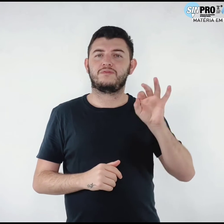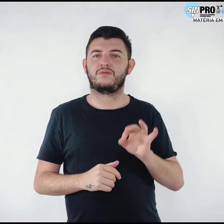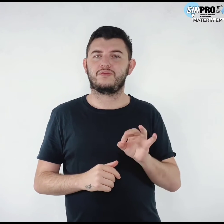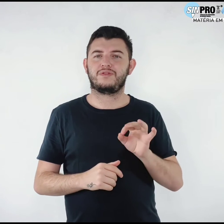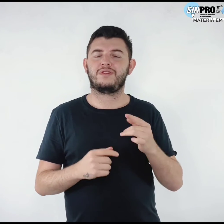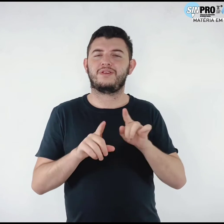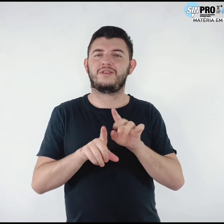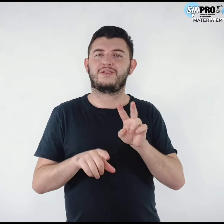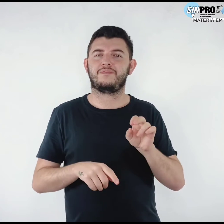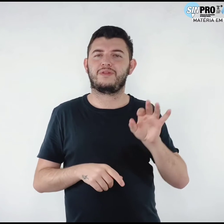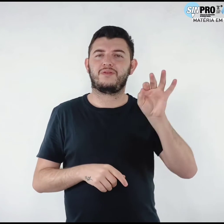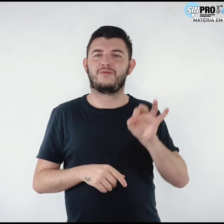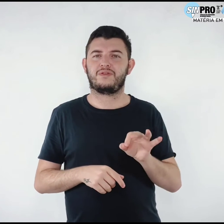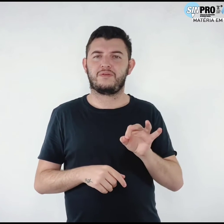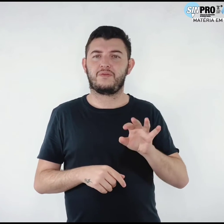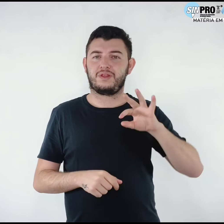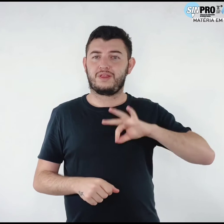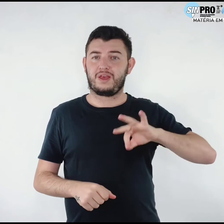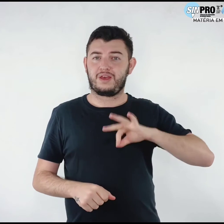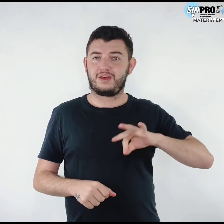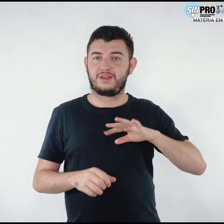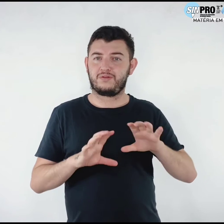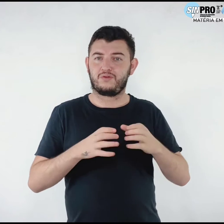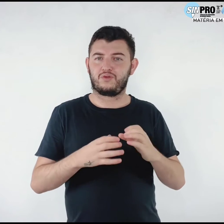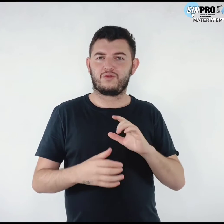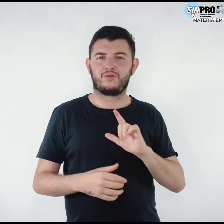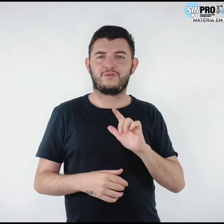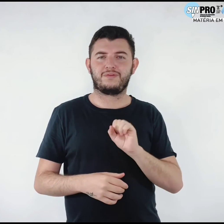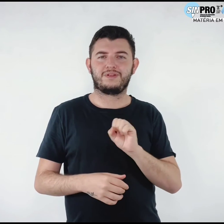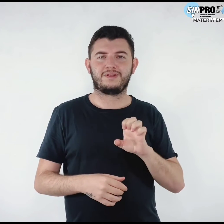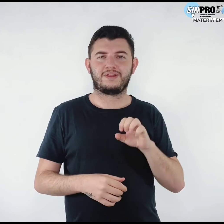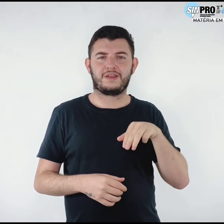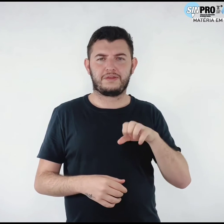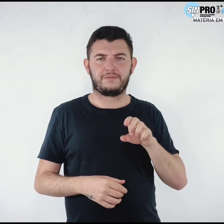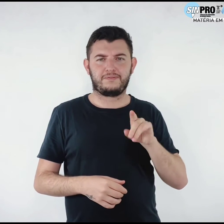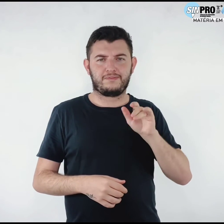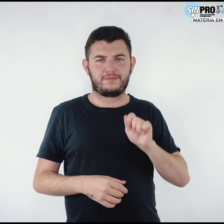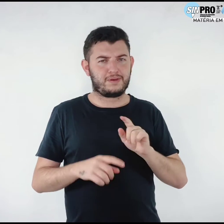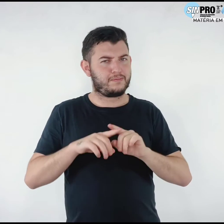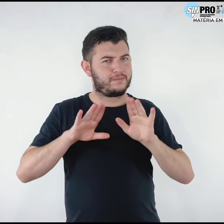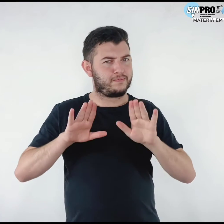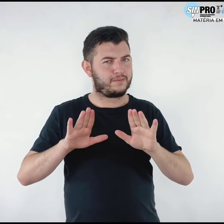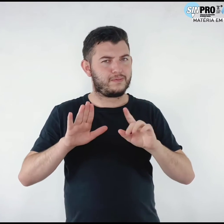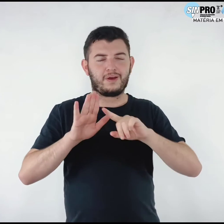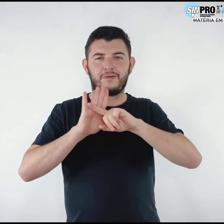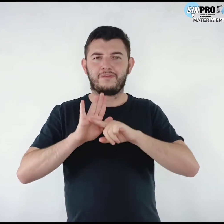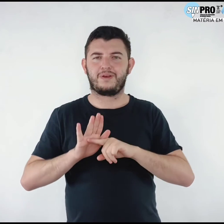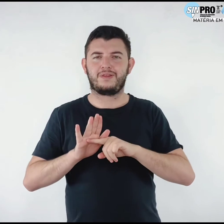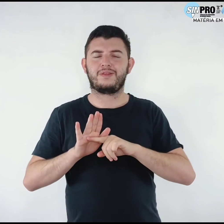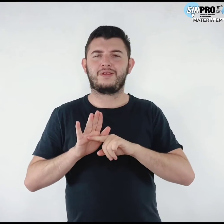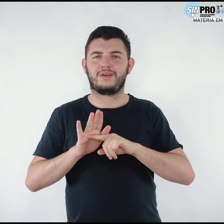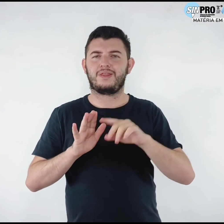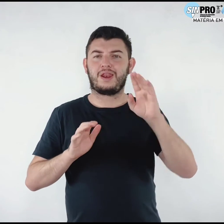50% da renda da classe média. A Pesquisa Nacional por Amostra